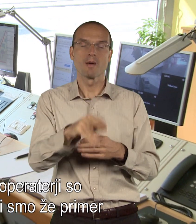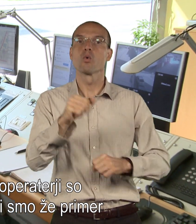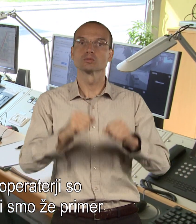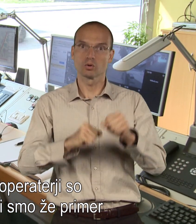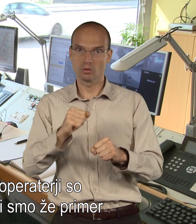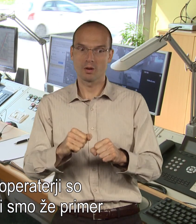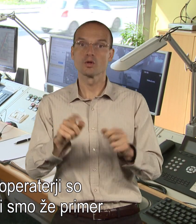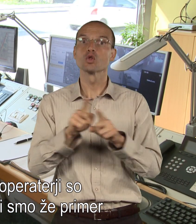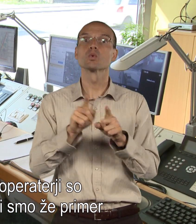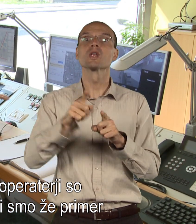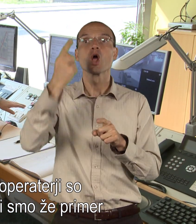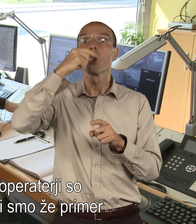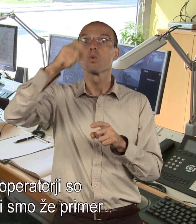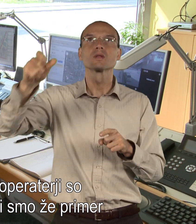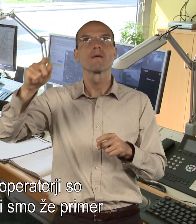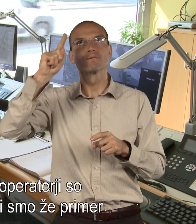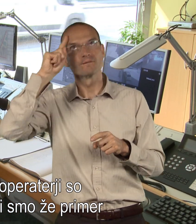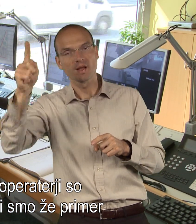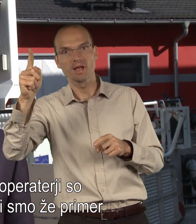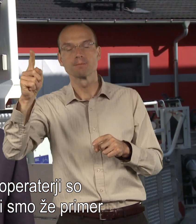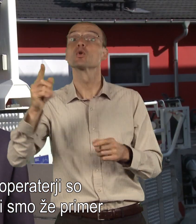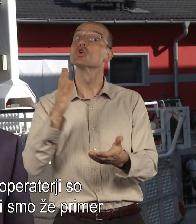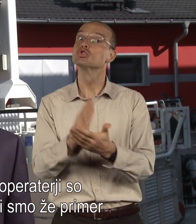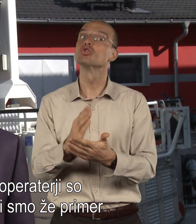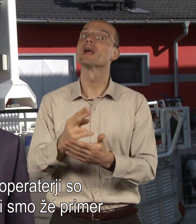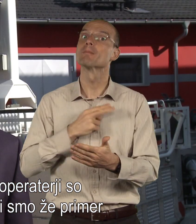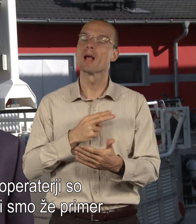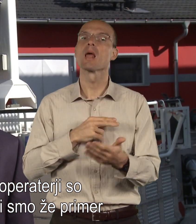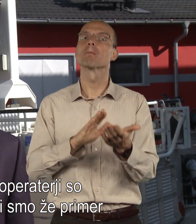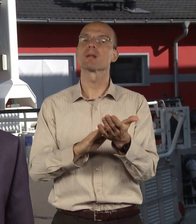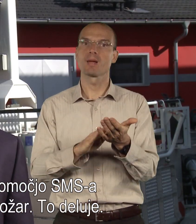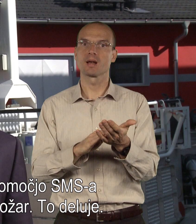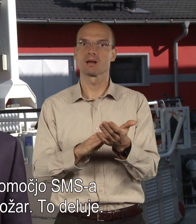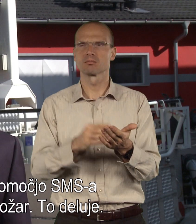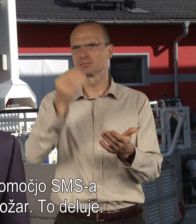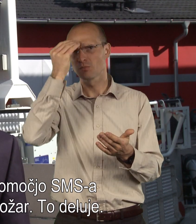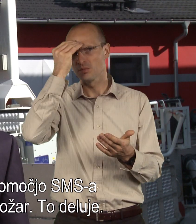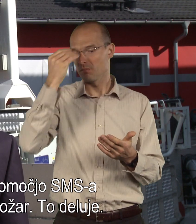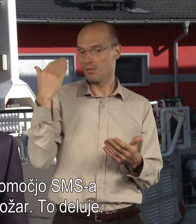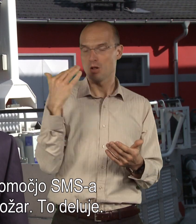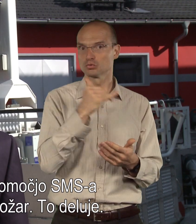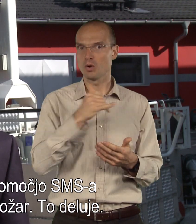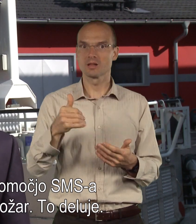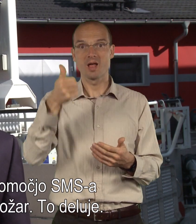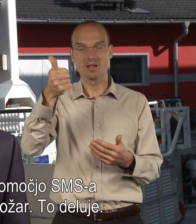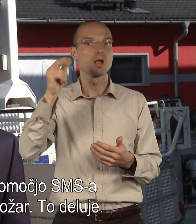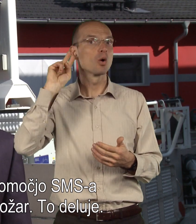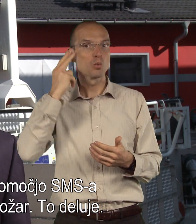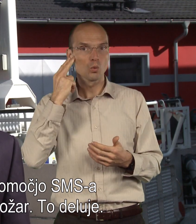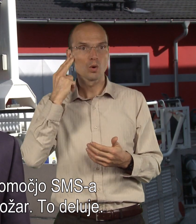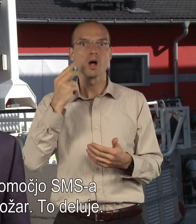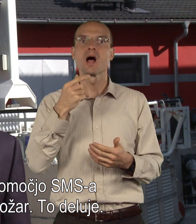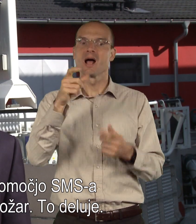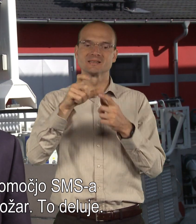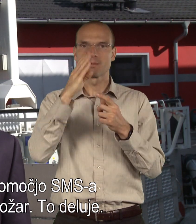usposobljeno, tudi operaterji so usposobljeni in imeli smo tudi že primer, se spomnim, v lanskem letu, ko je gluhi pač s